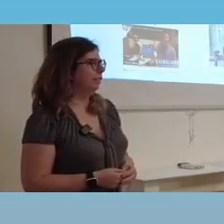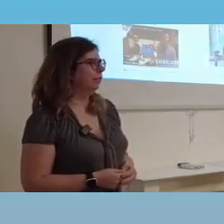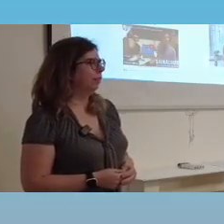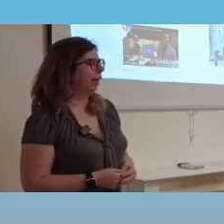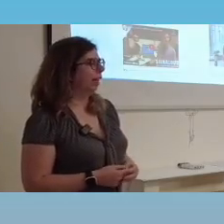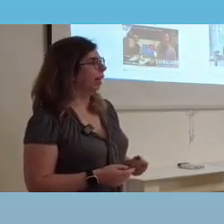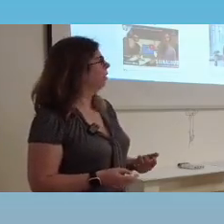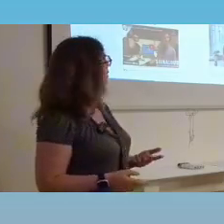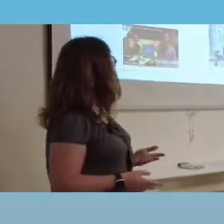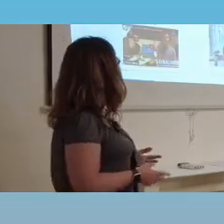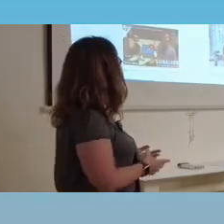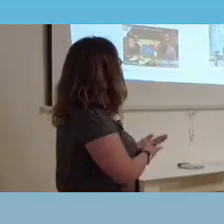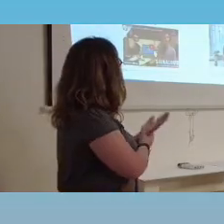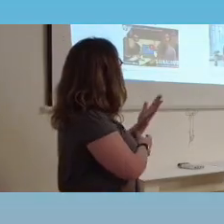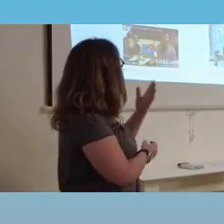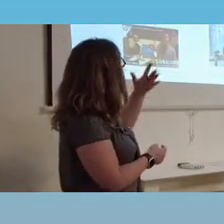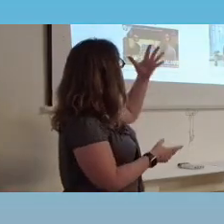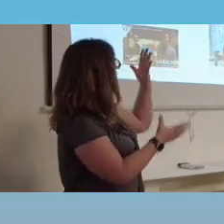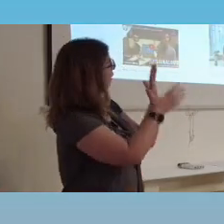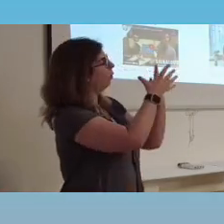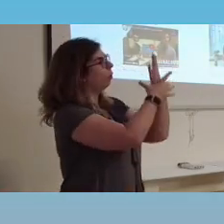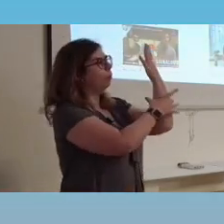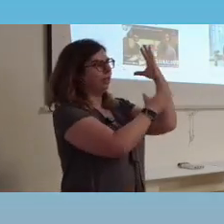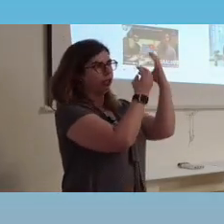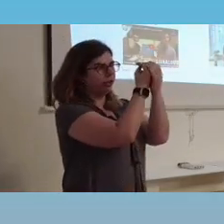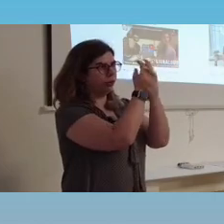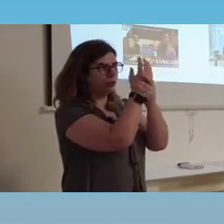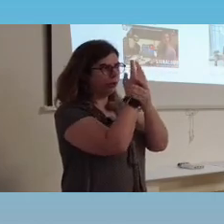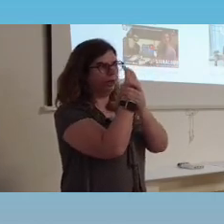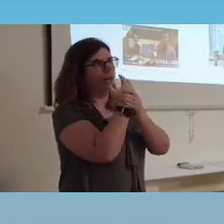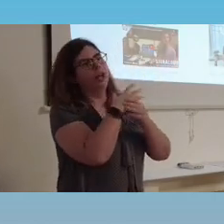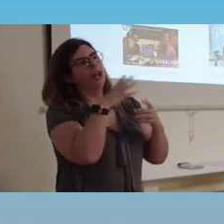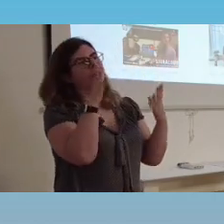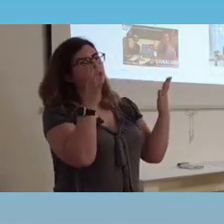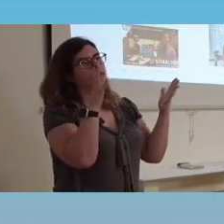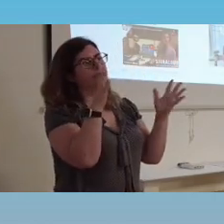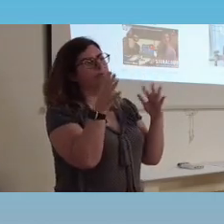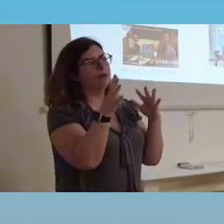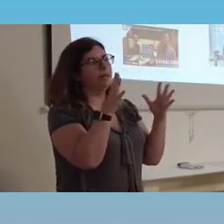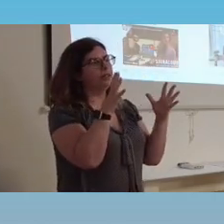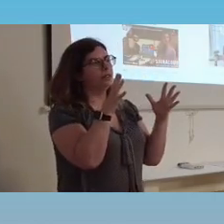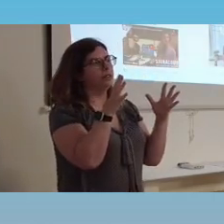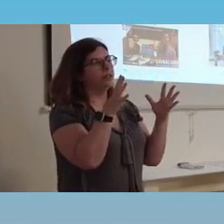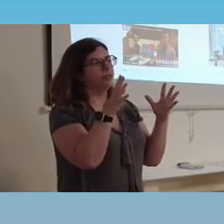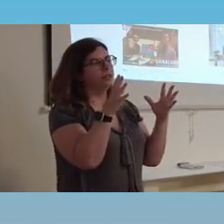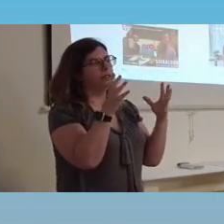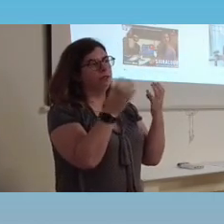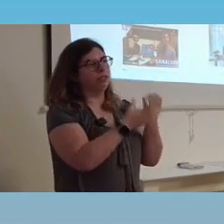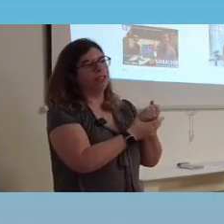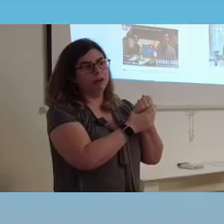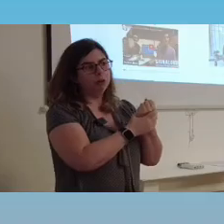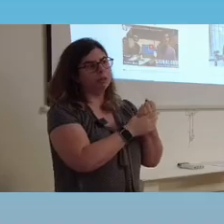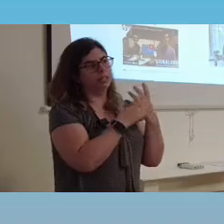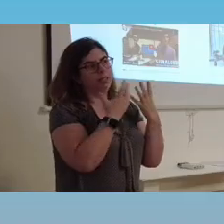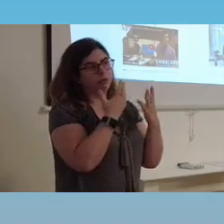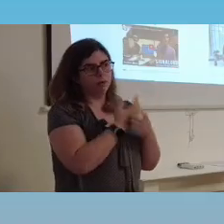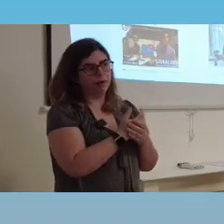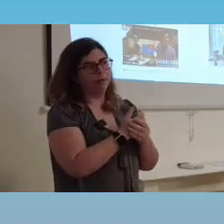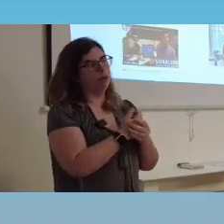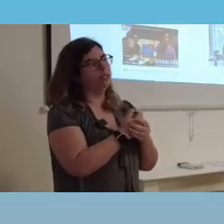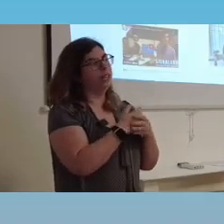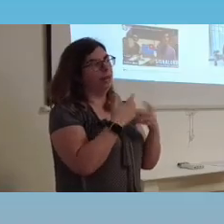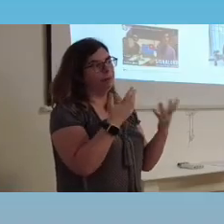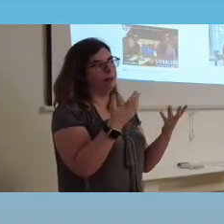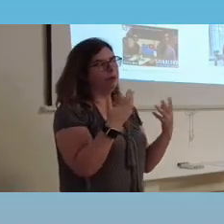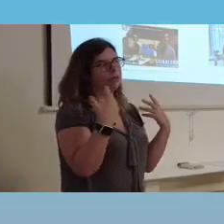langue des signes. Et ces hants-là, c'est des gros machins trucs qui permettent de... C'est lourd, il faut